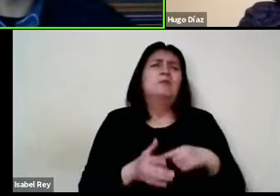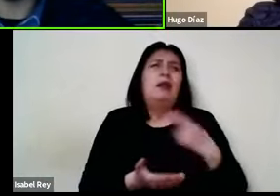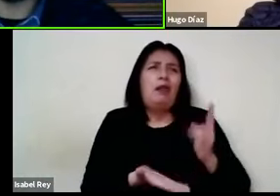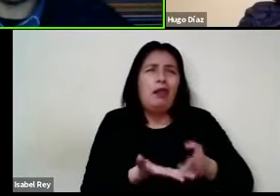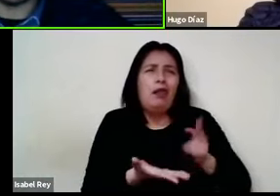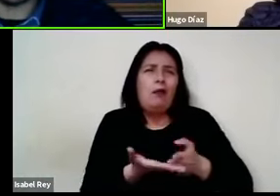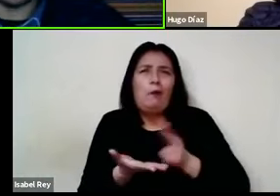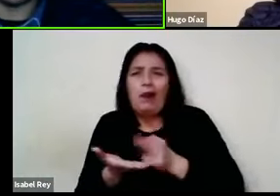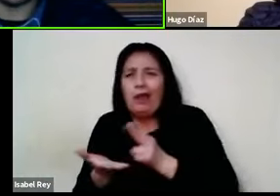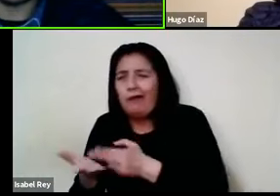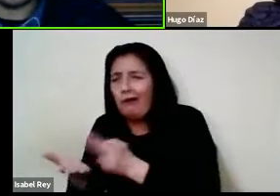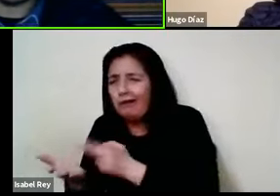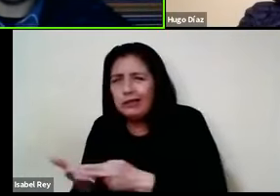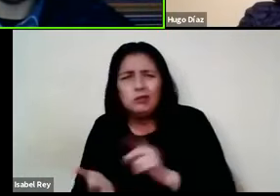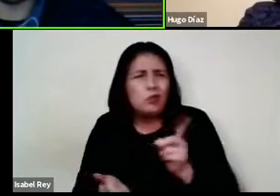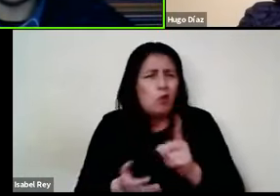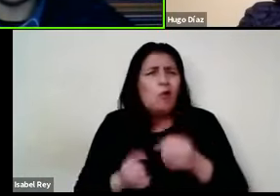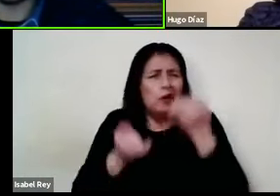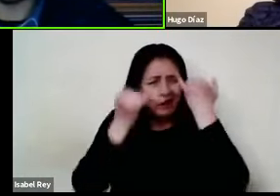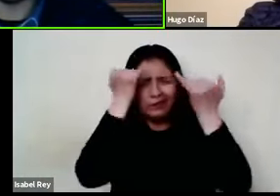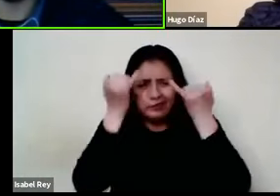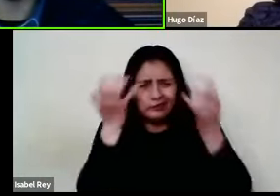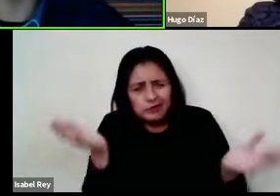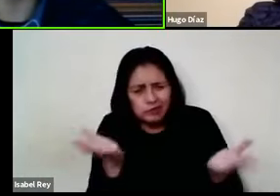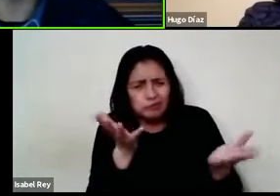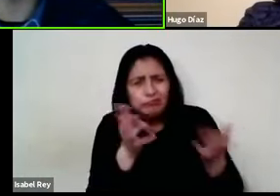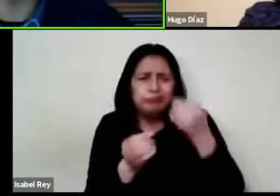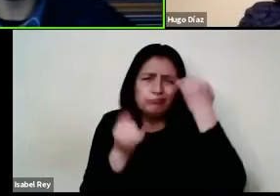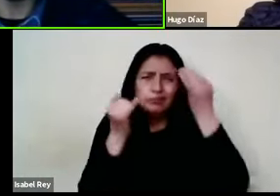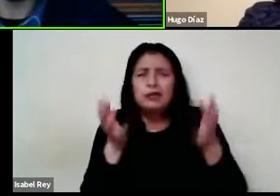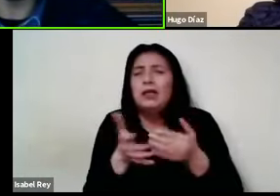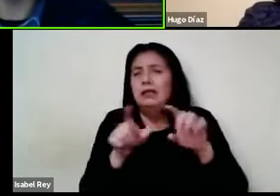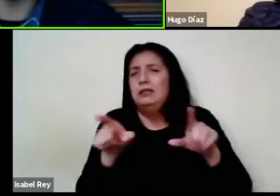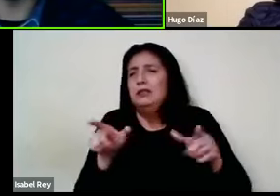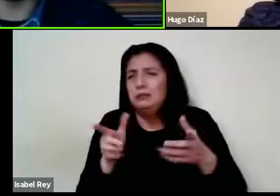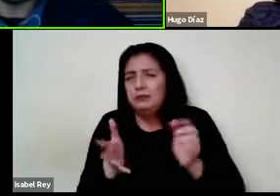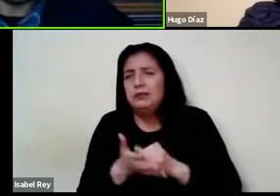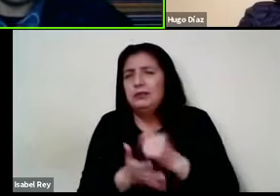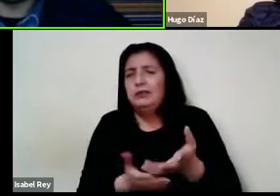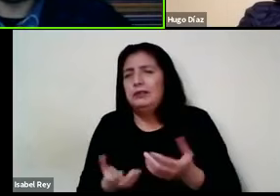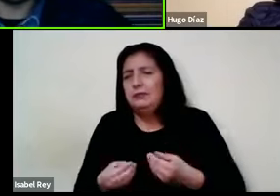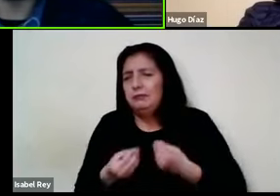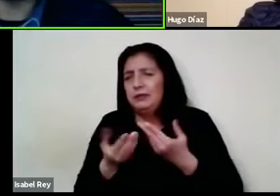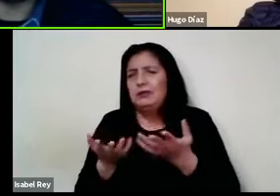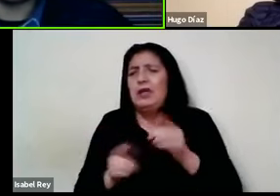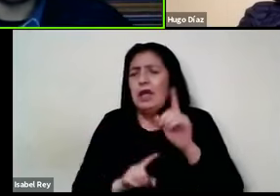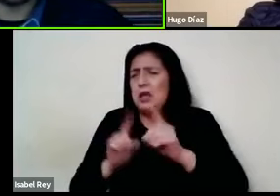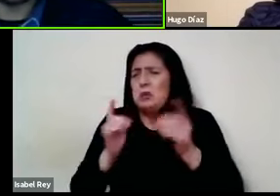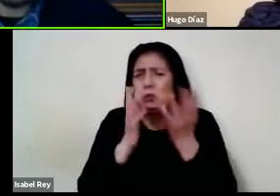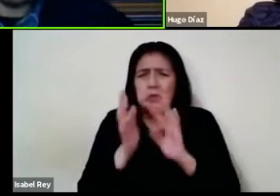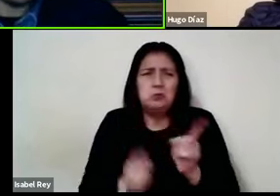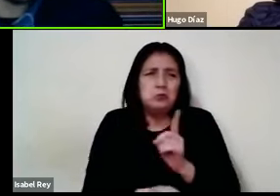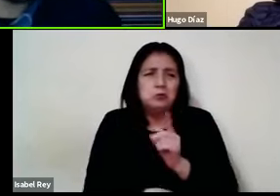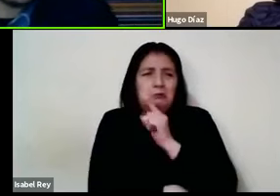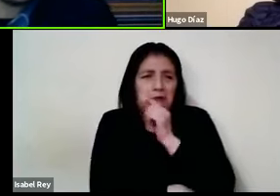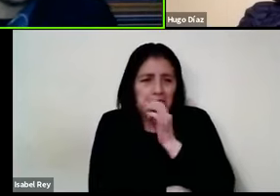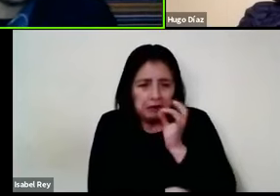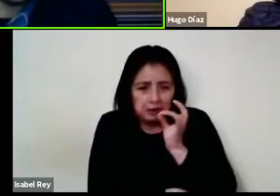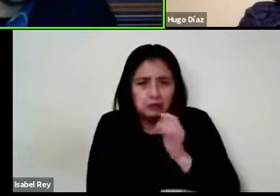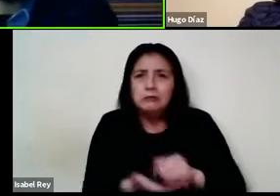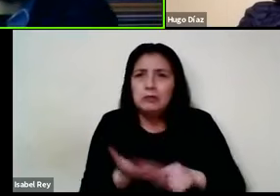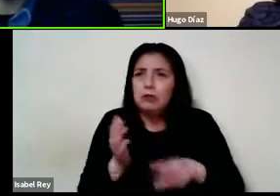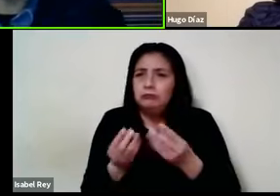a dar más oxígeno a las ideas, a la creatividad, al espacio, a la expresión. Algunos alumnos no hablan mucho, pero hacen